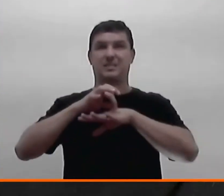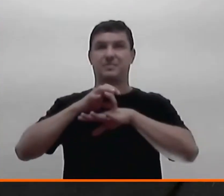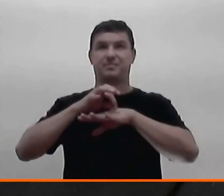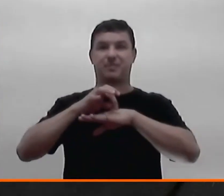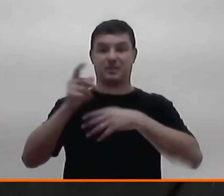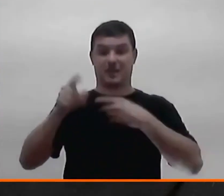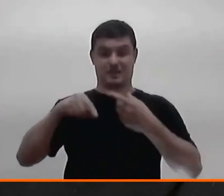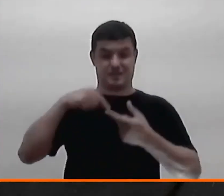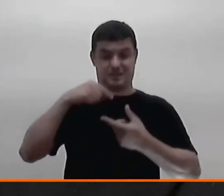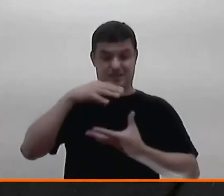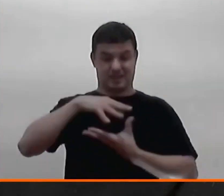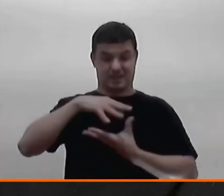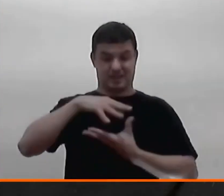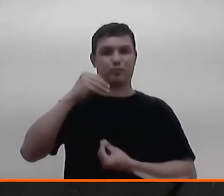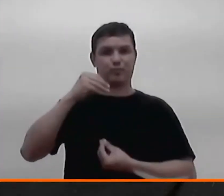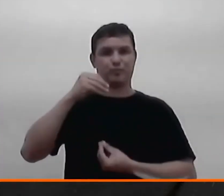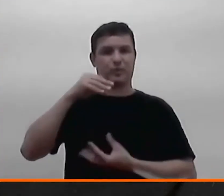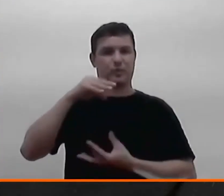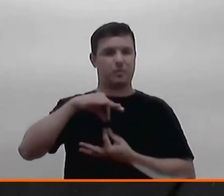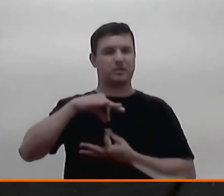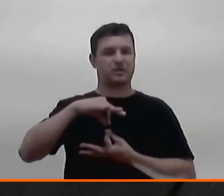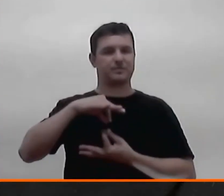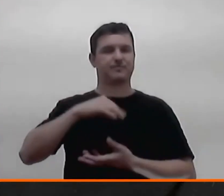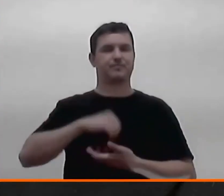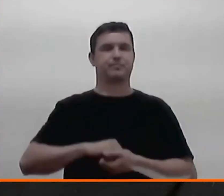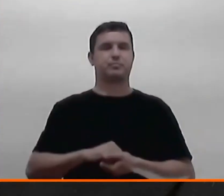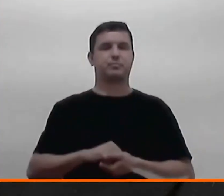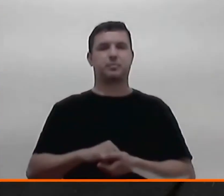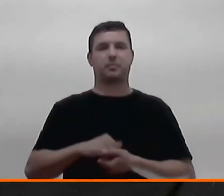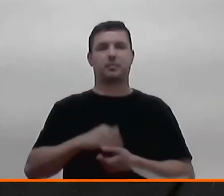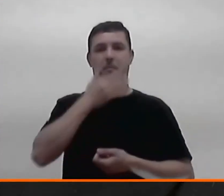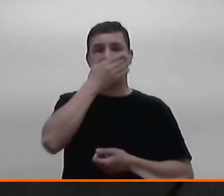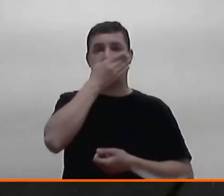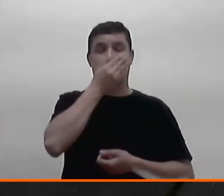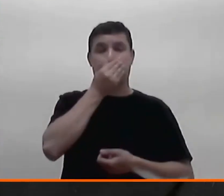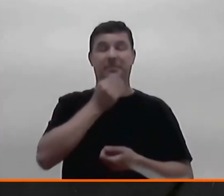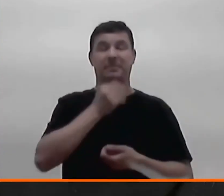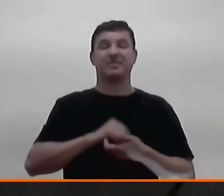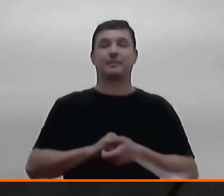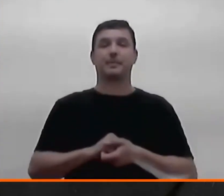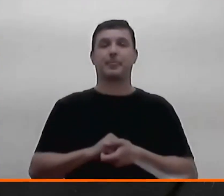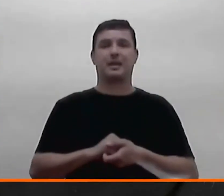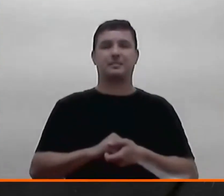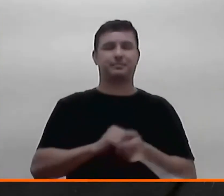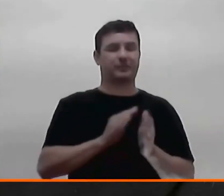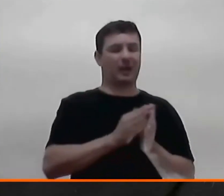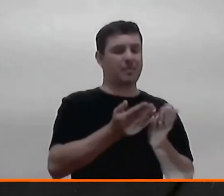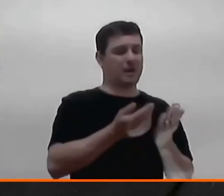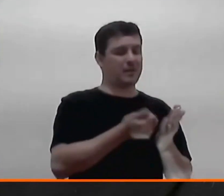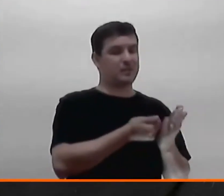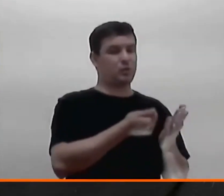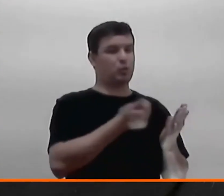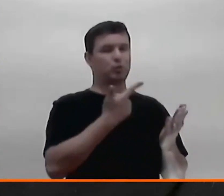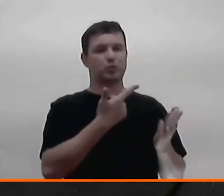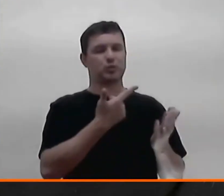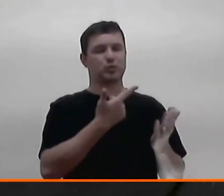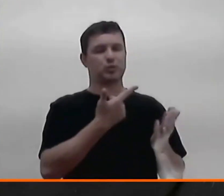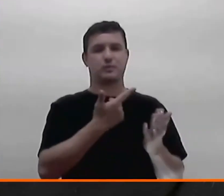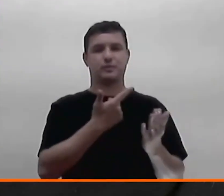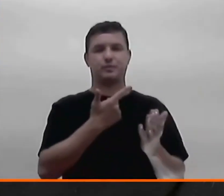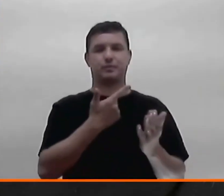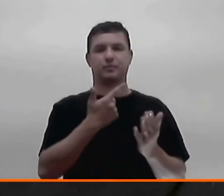não é verdade? Então, irmãos, quanta luz que o Senhor nos tem dado, não é verdade? Ó Senhor Jesus.